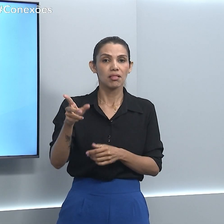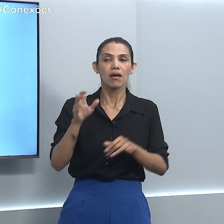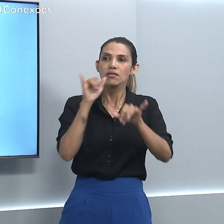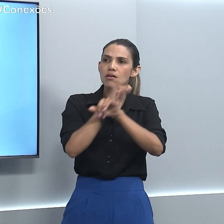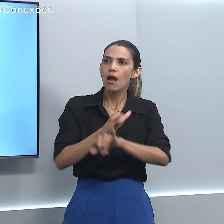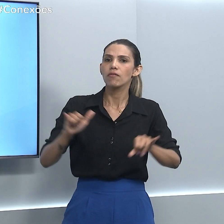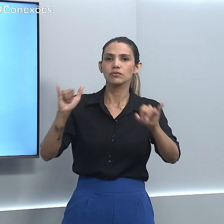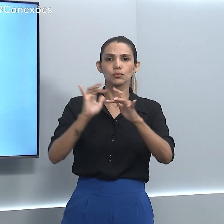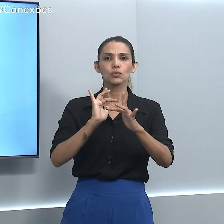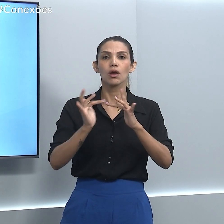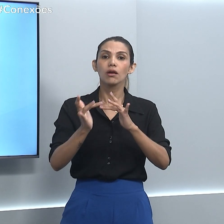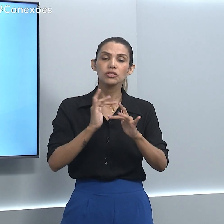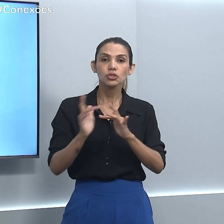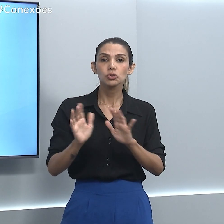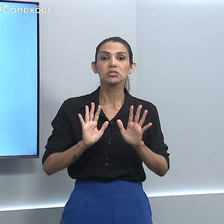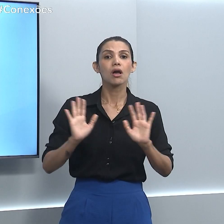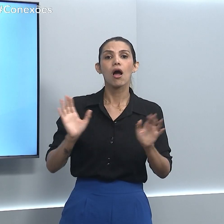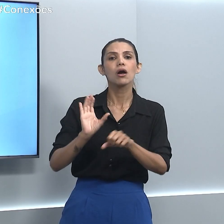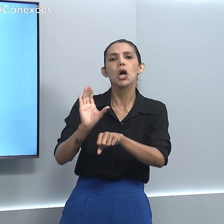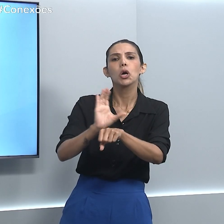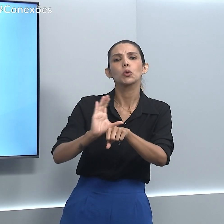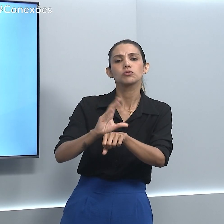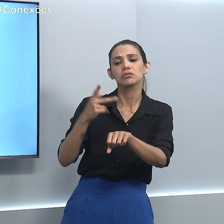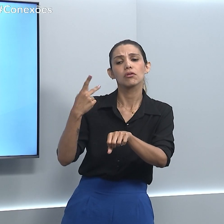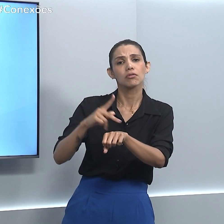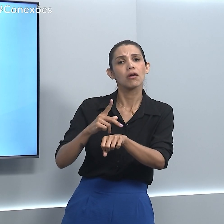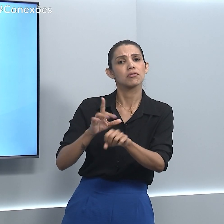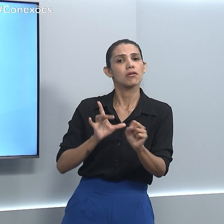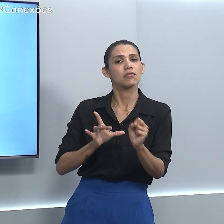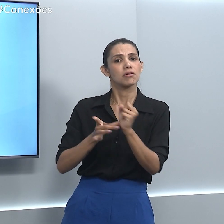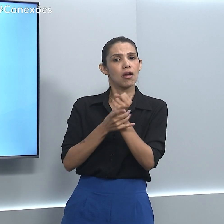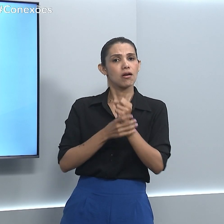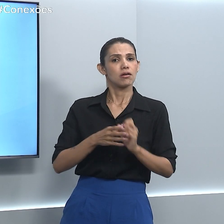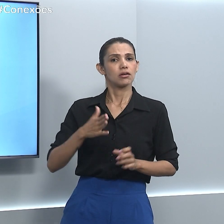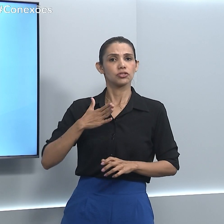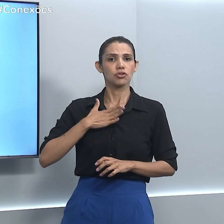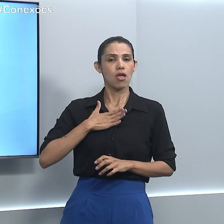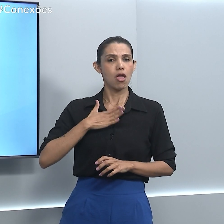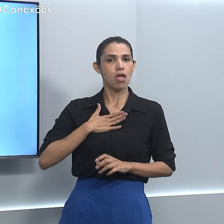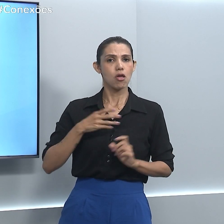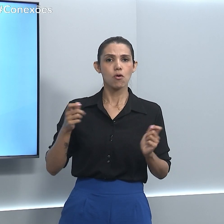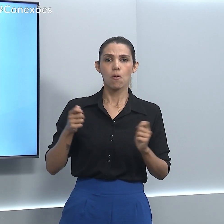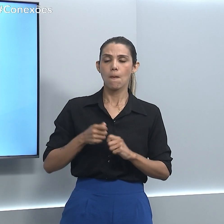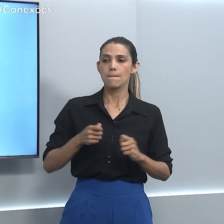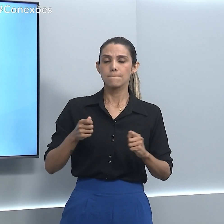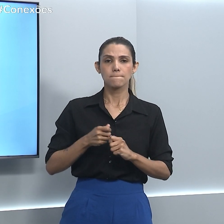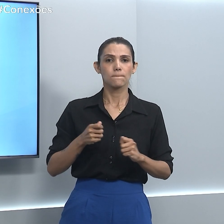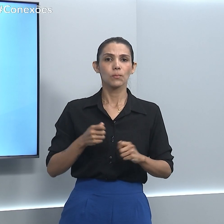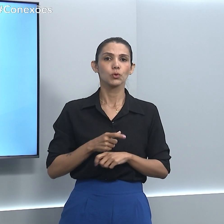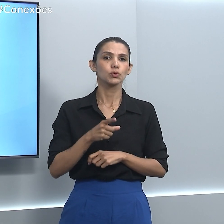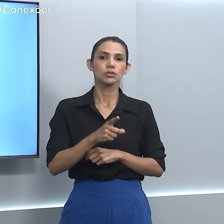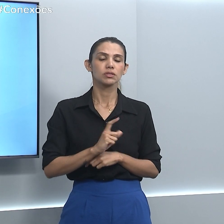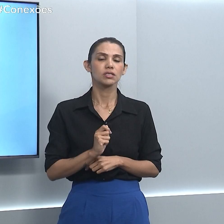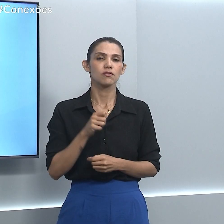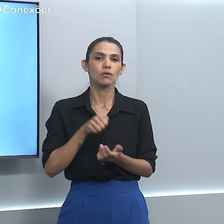afirmou também que a Constituição Federal garante imunidade parlamentar para opiniões e